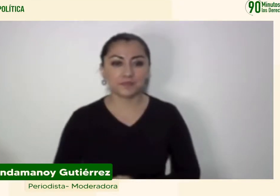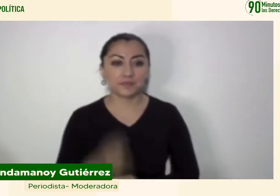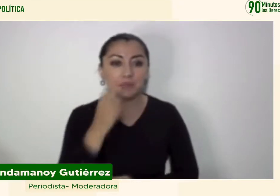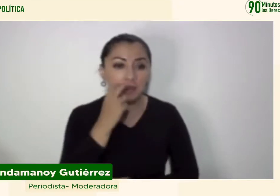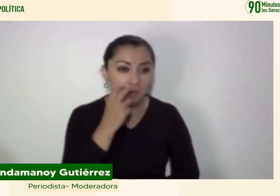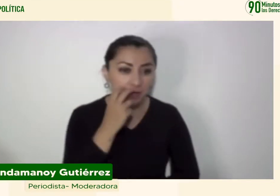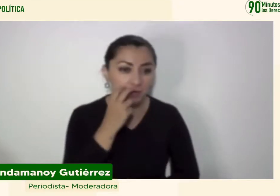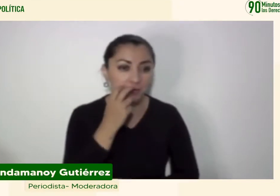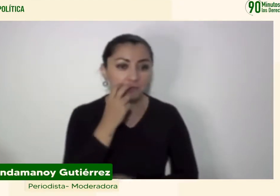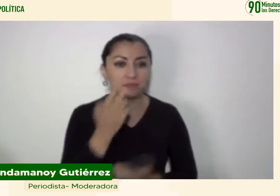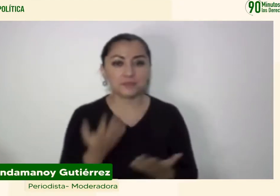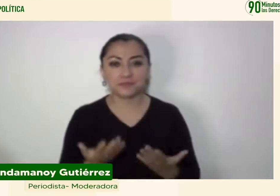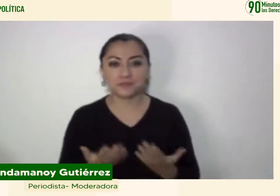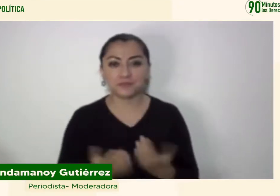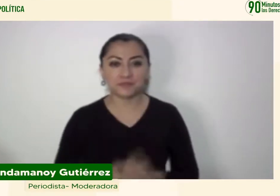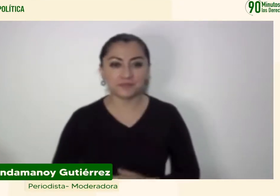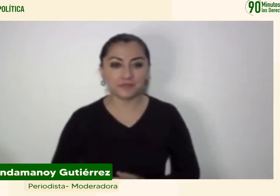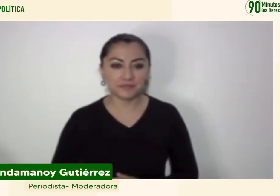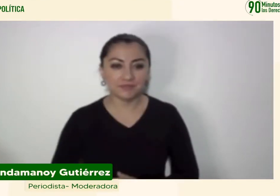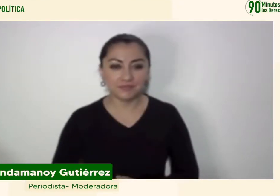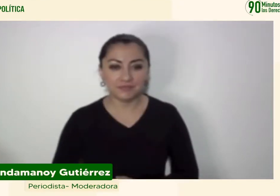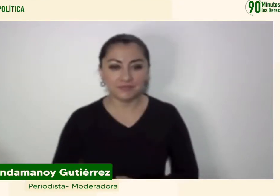ser henry o anderson